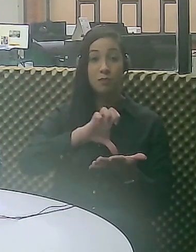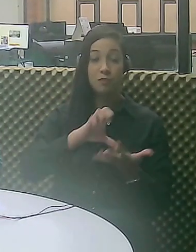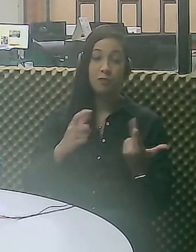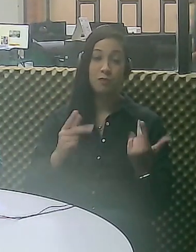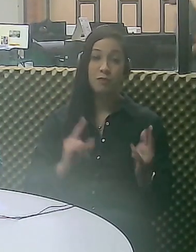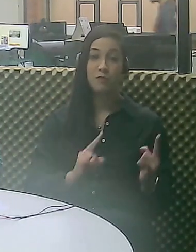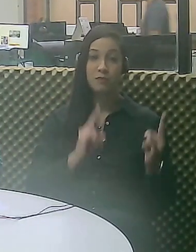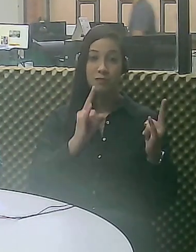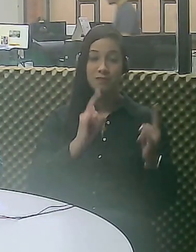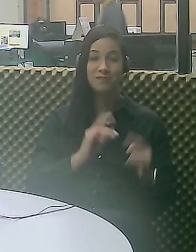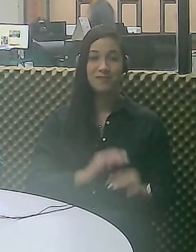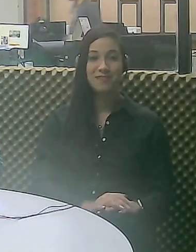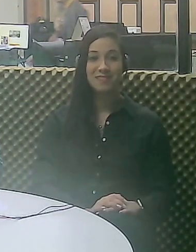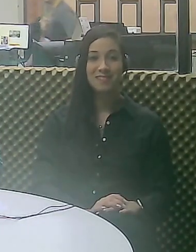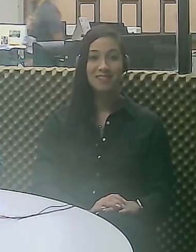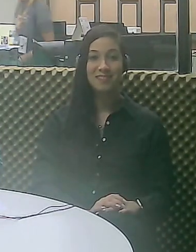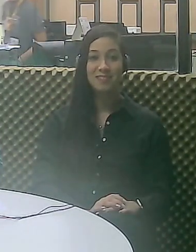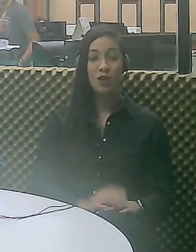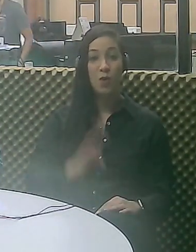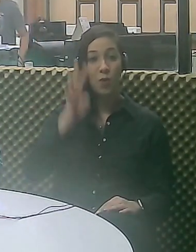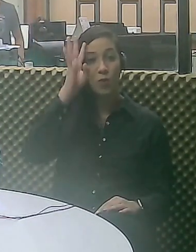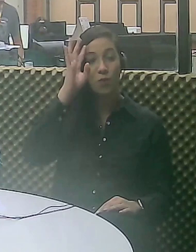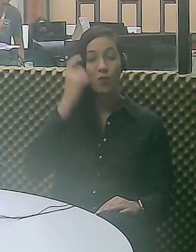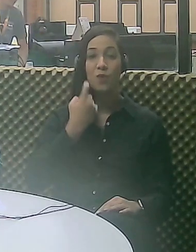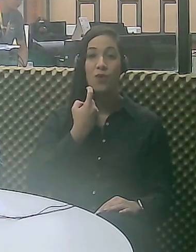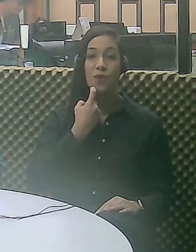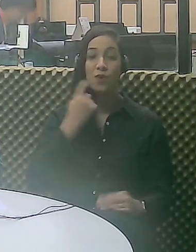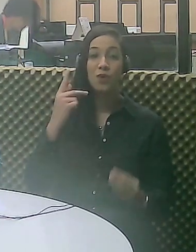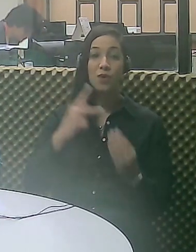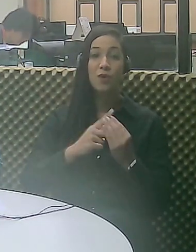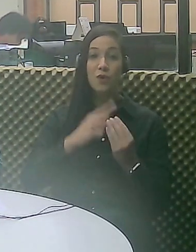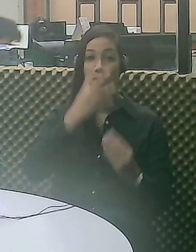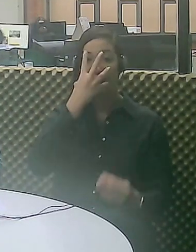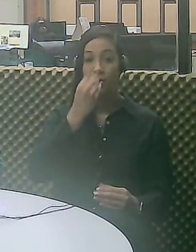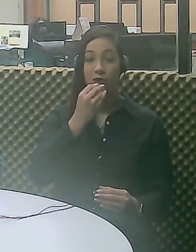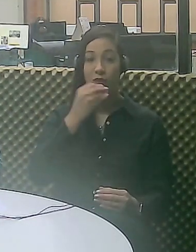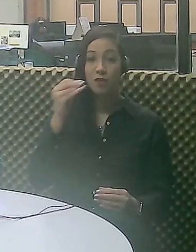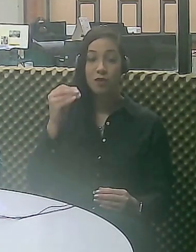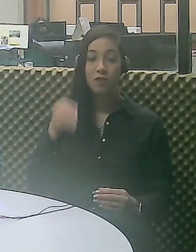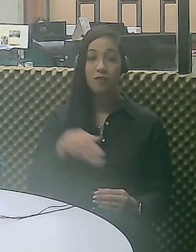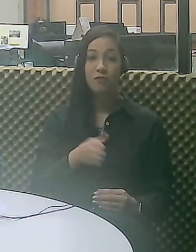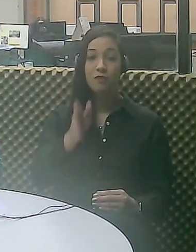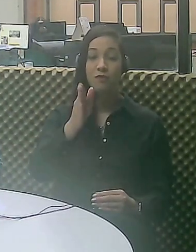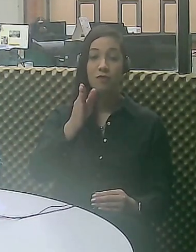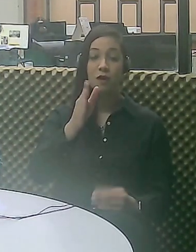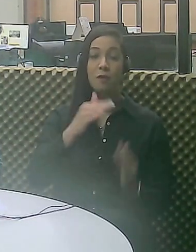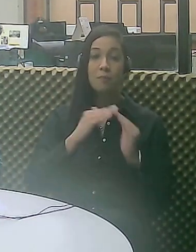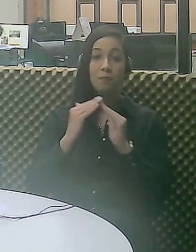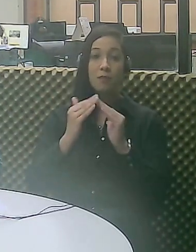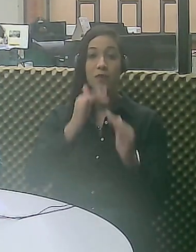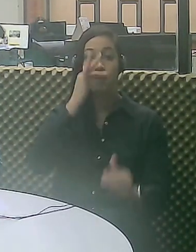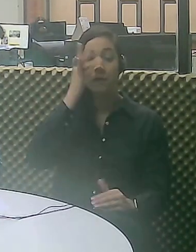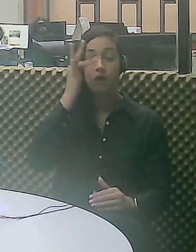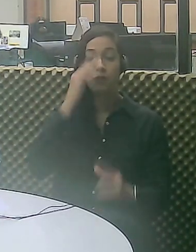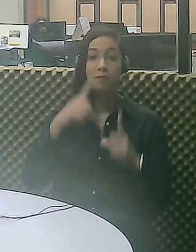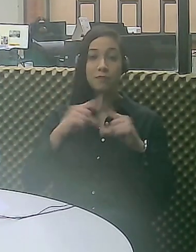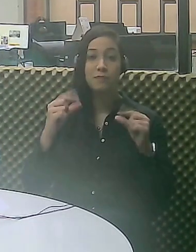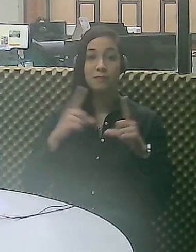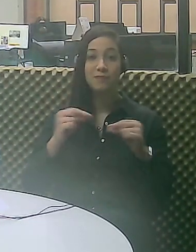fixa do órgão. De quarta a sexta-feira, o PROCON Móvel atenderá no poliesportivo do bairro Jardim